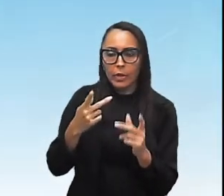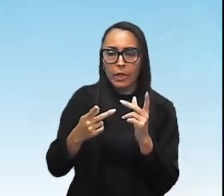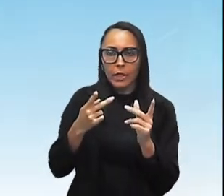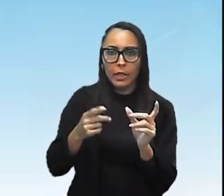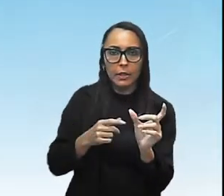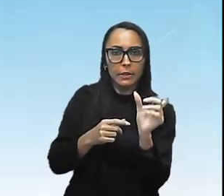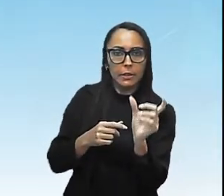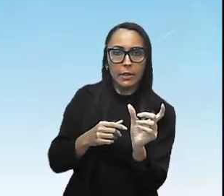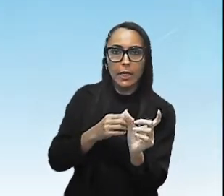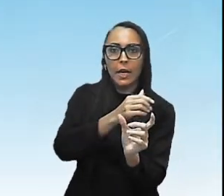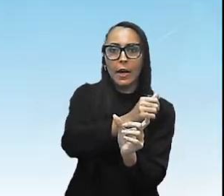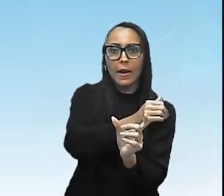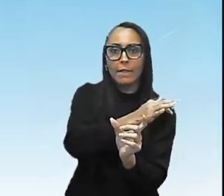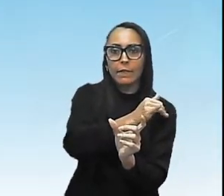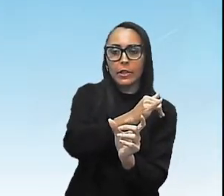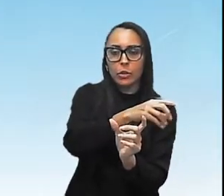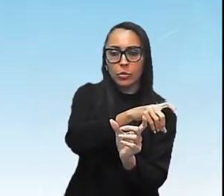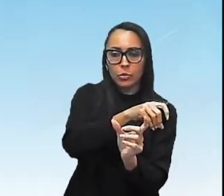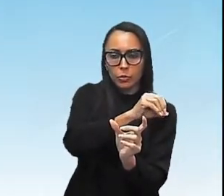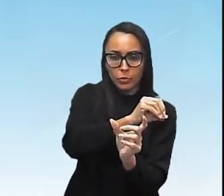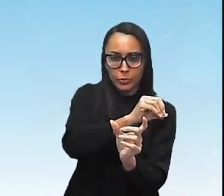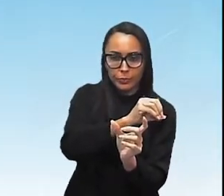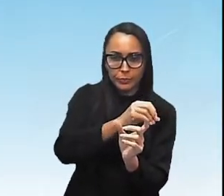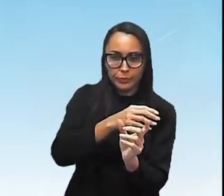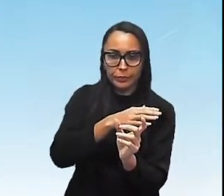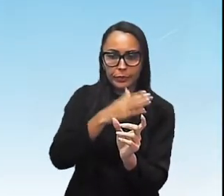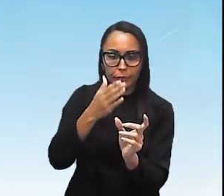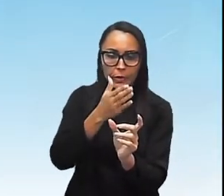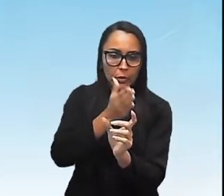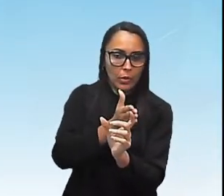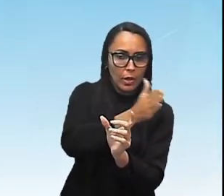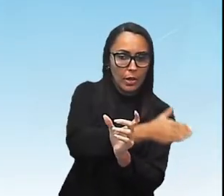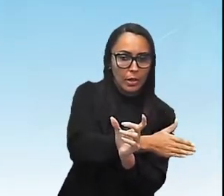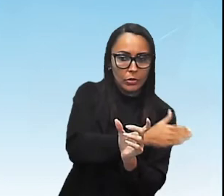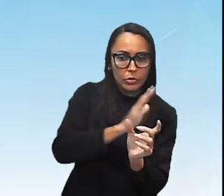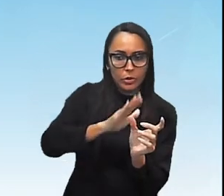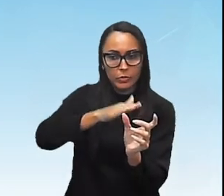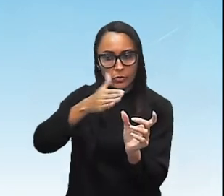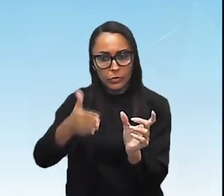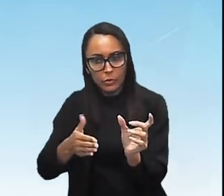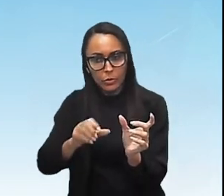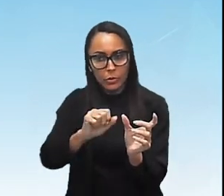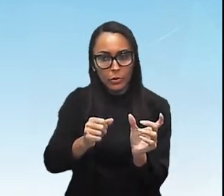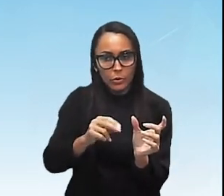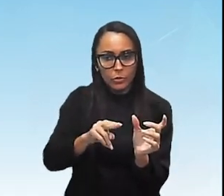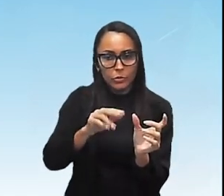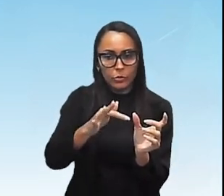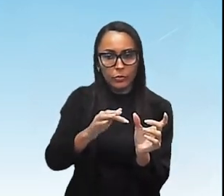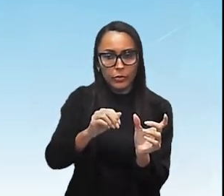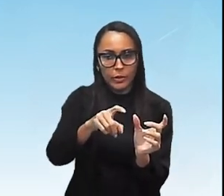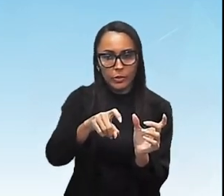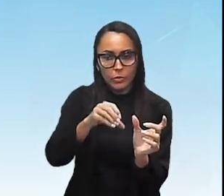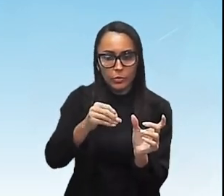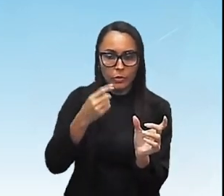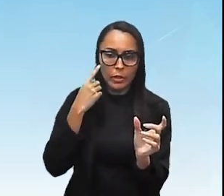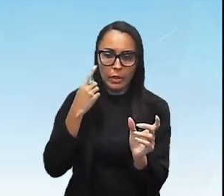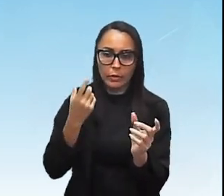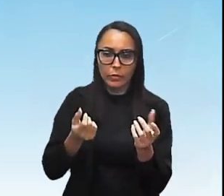e sufixo. Pré antes, sufixo após. Então, e aqui eu trago para